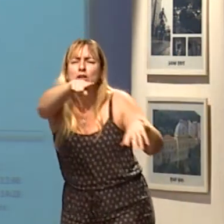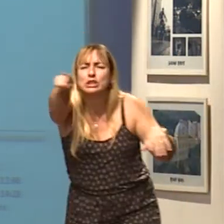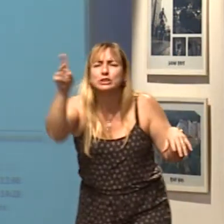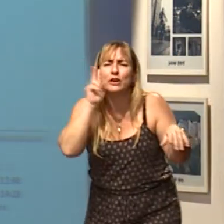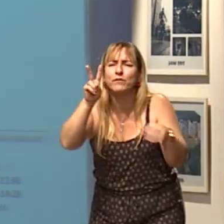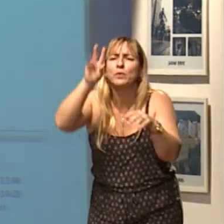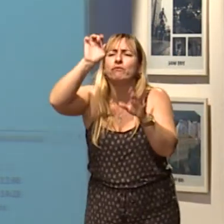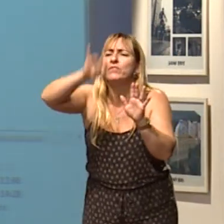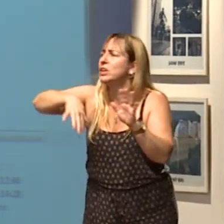obrigada.